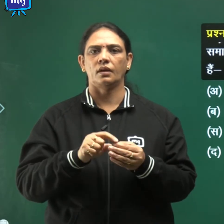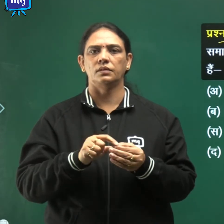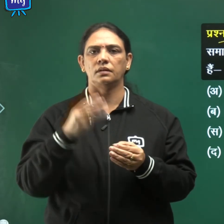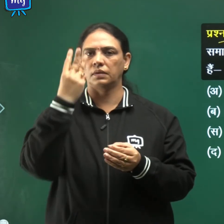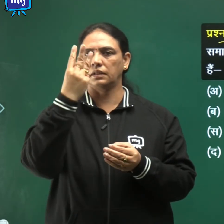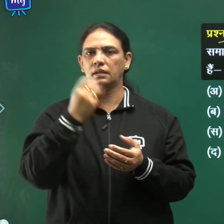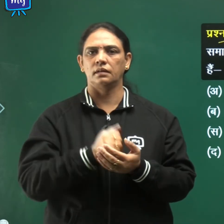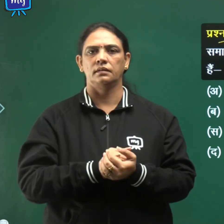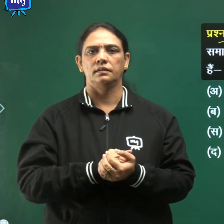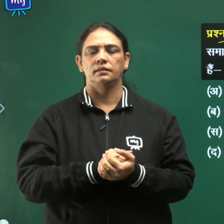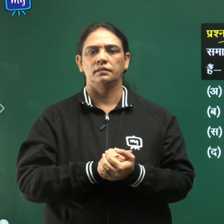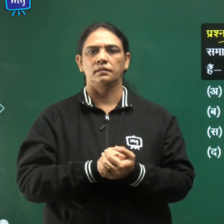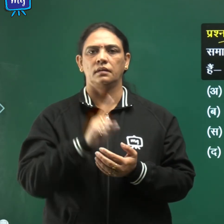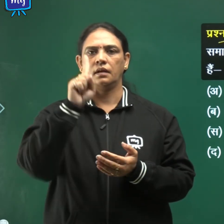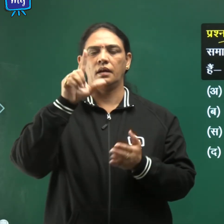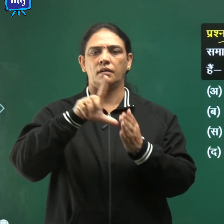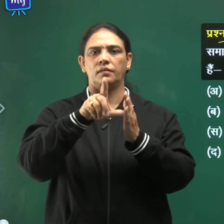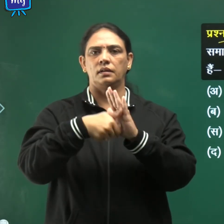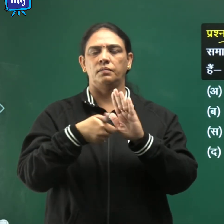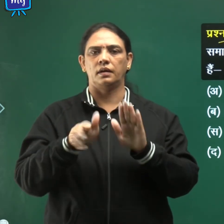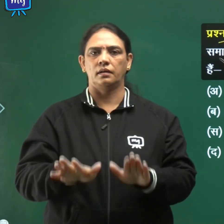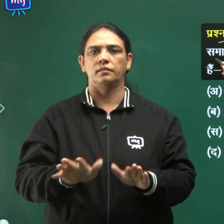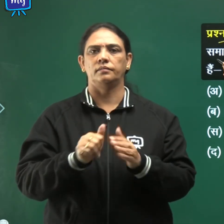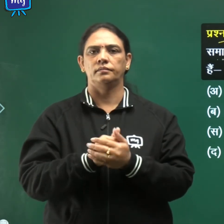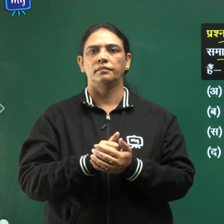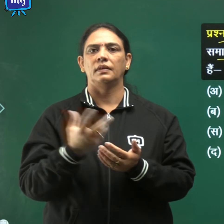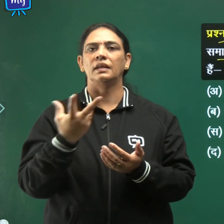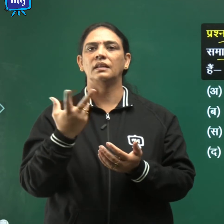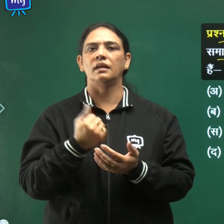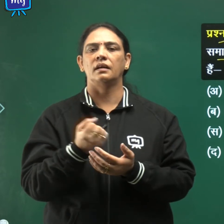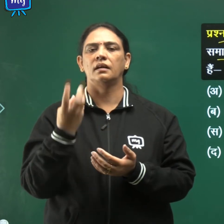3, एक वृत्त पर कितनी